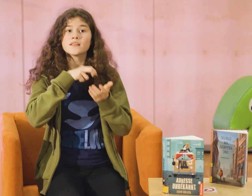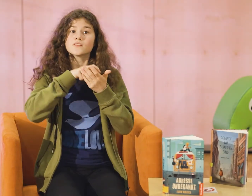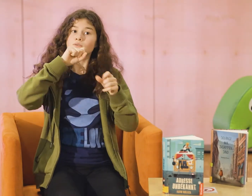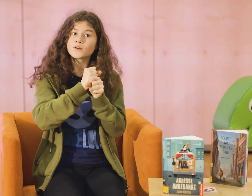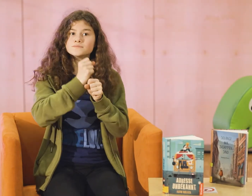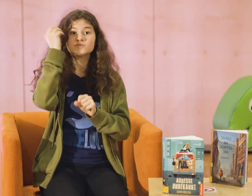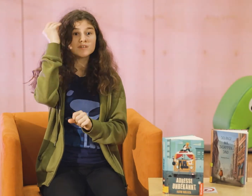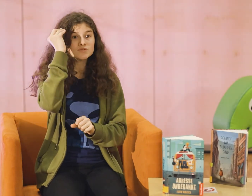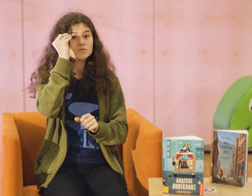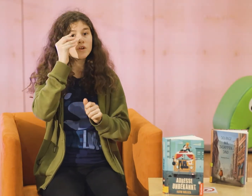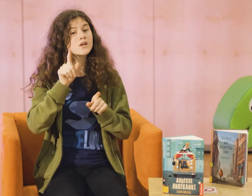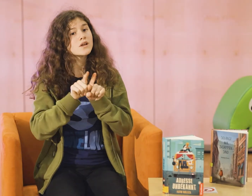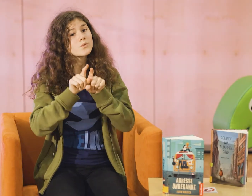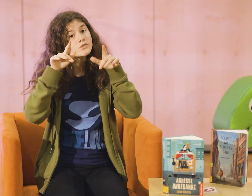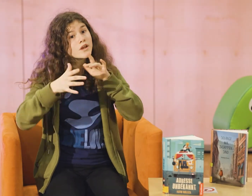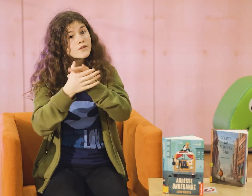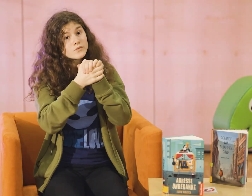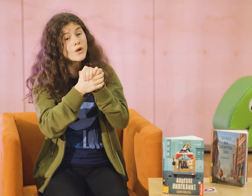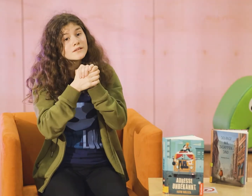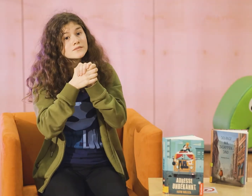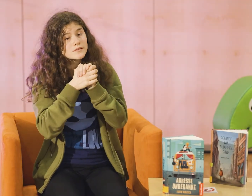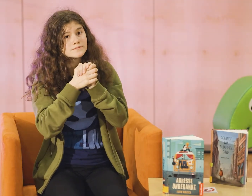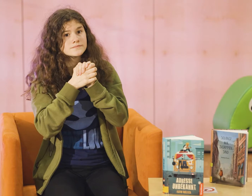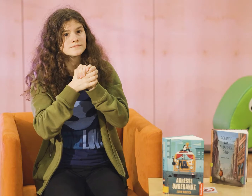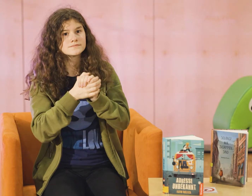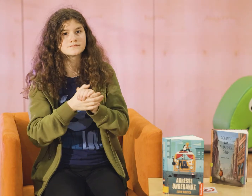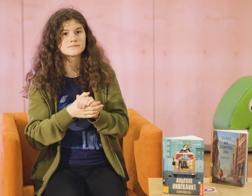aber trotzdem geht er in die schule und schließt auch freundschaften